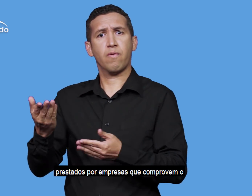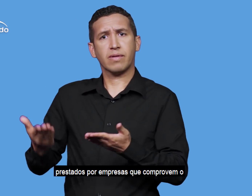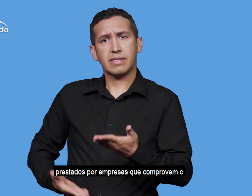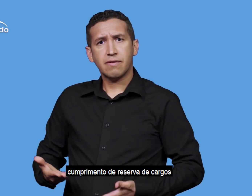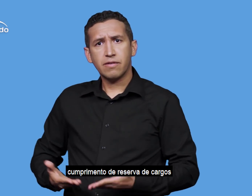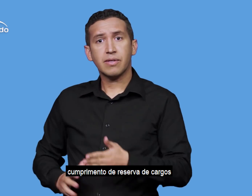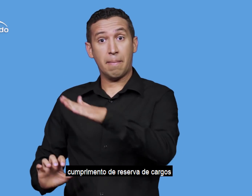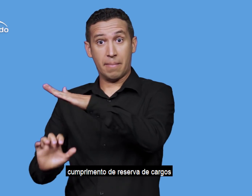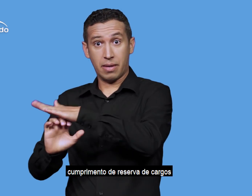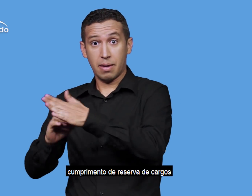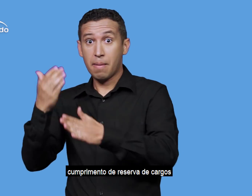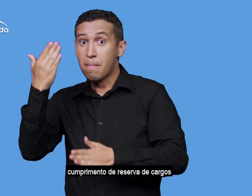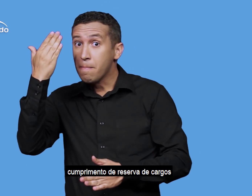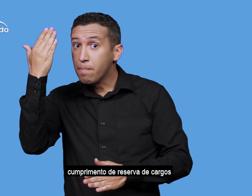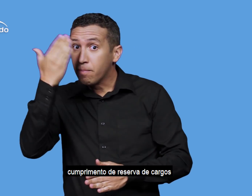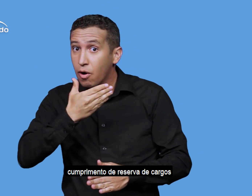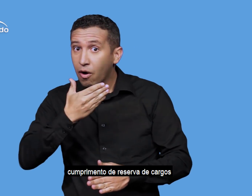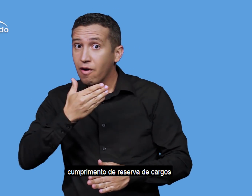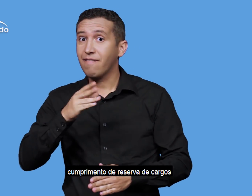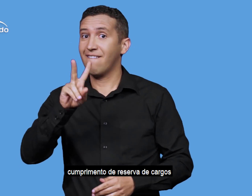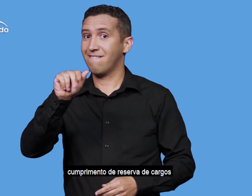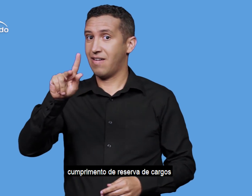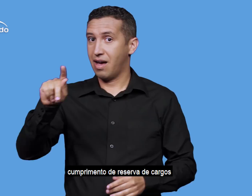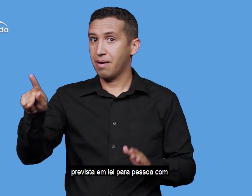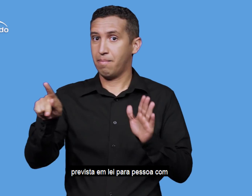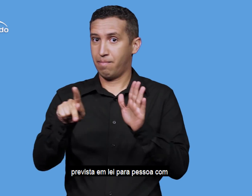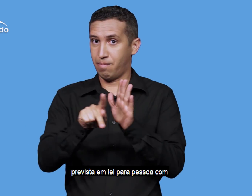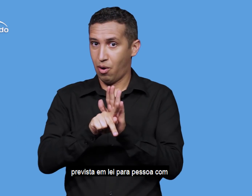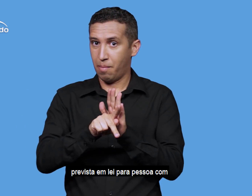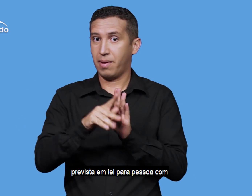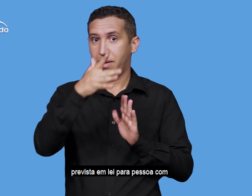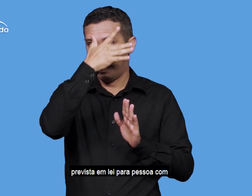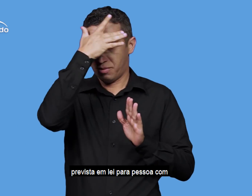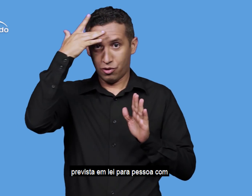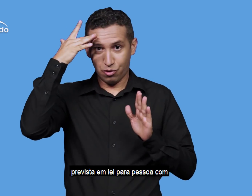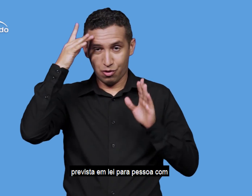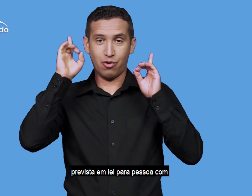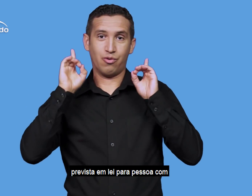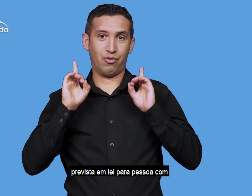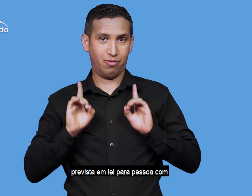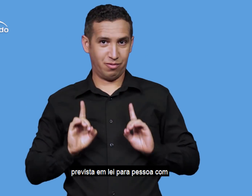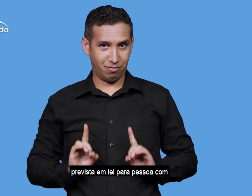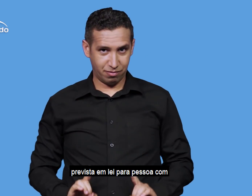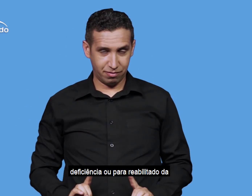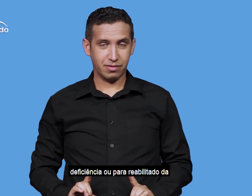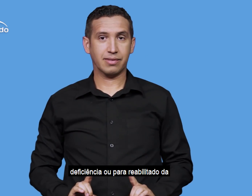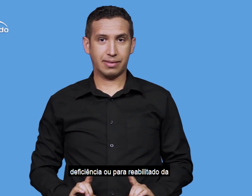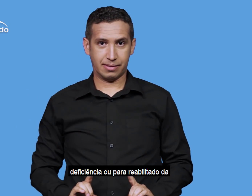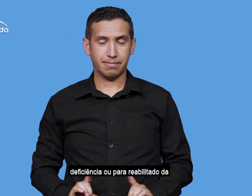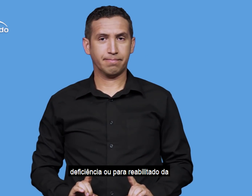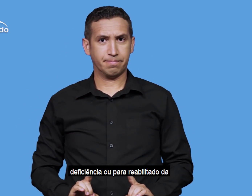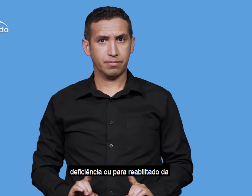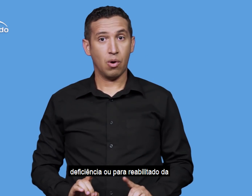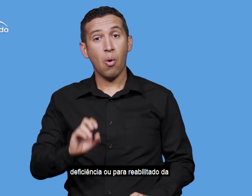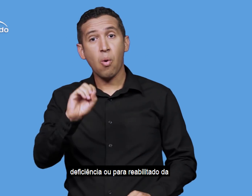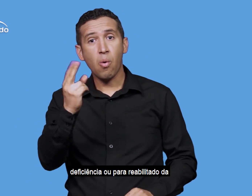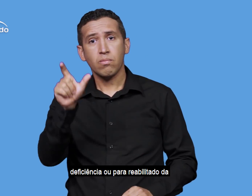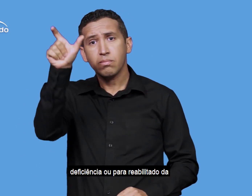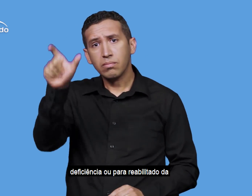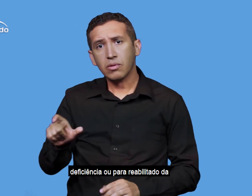de reserva de cargos prevista em lei para pessoa com deficiência ou para reabilitado da